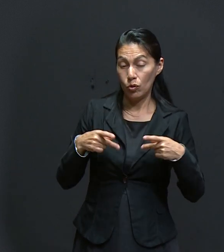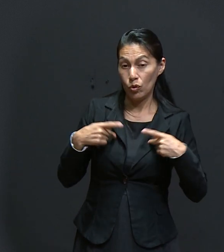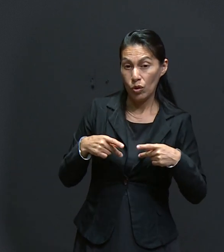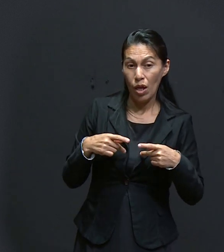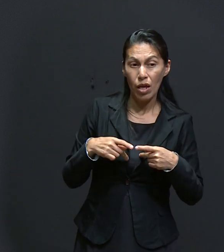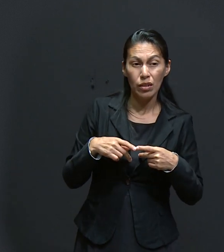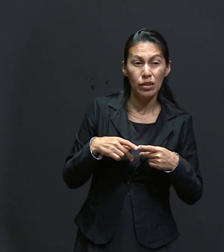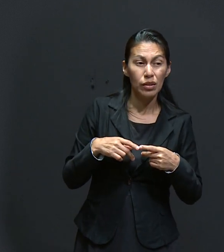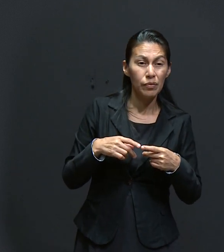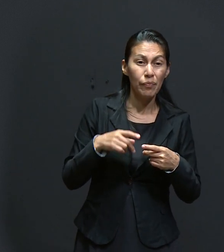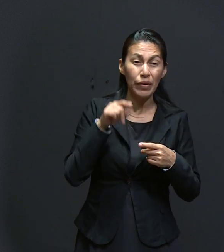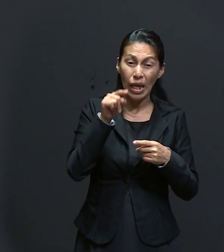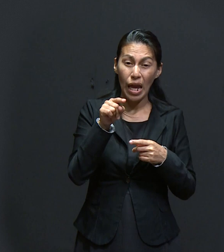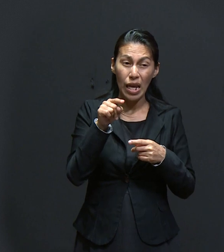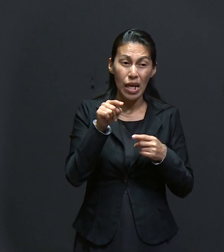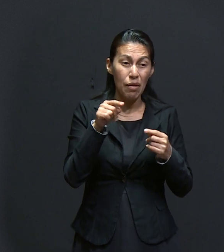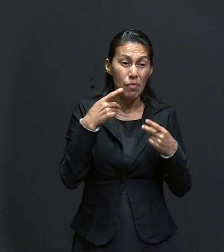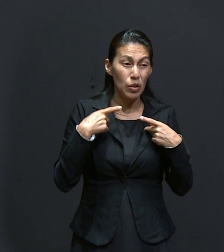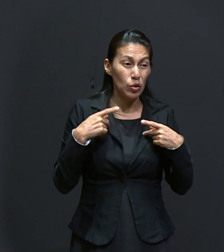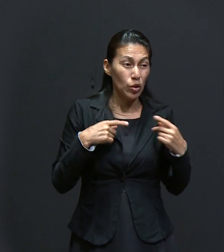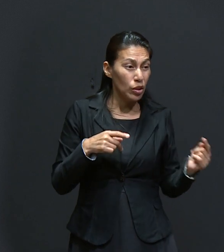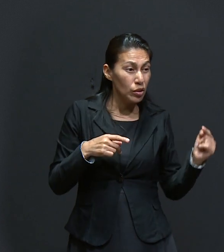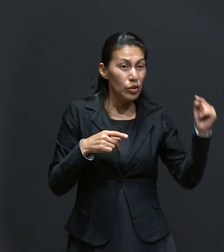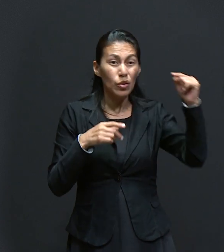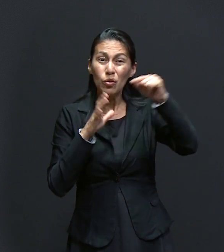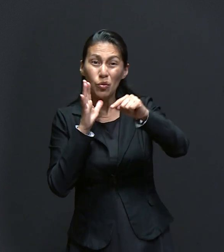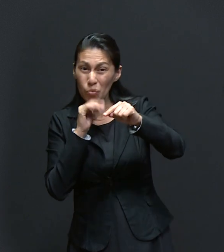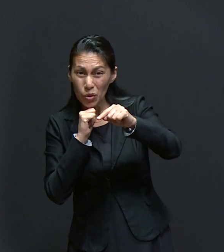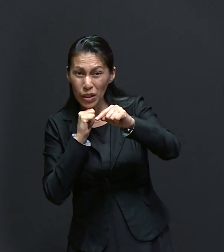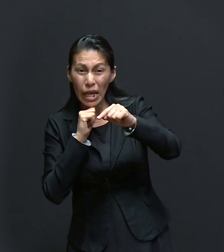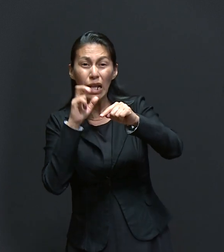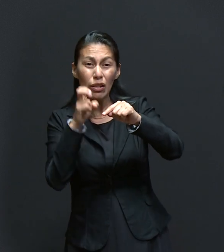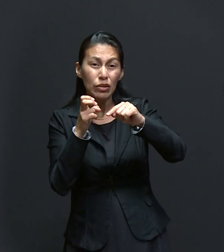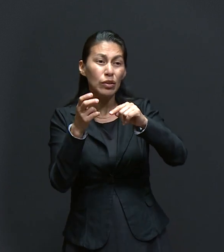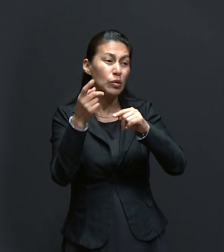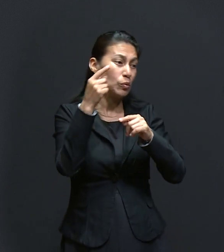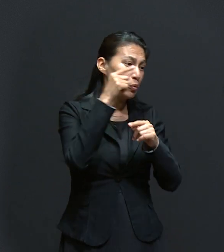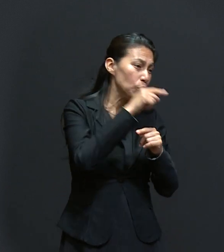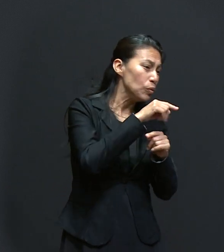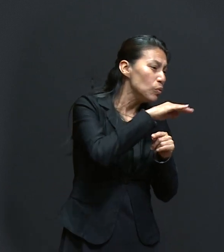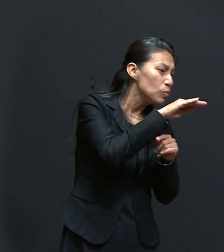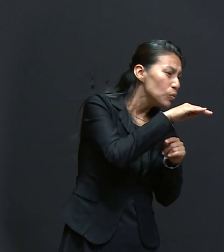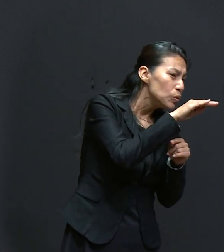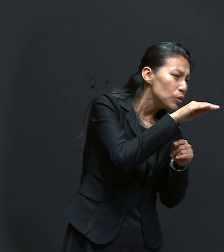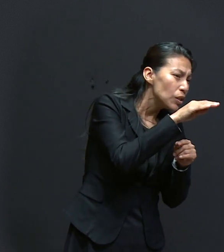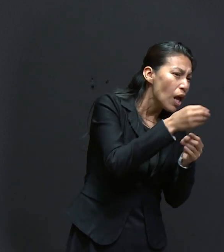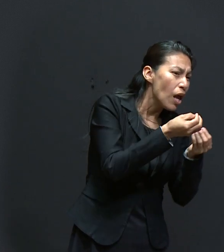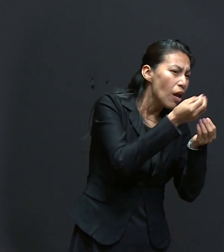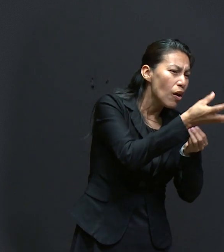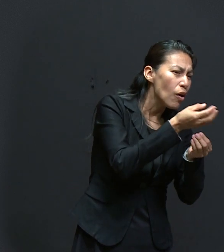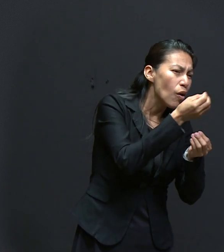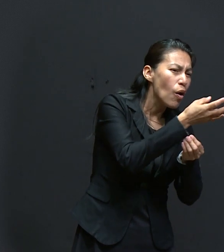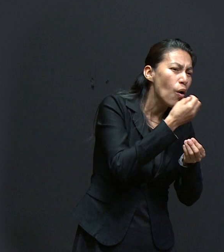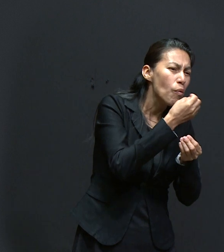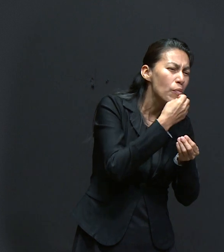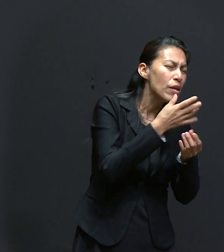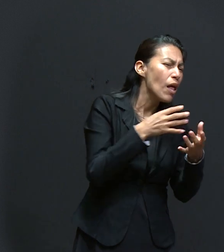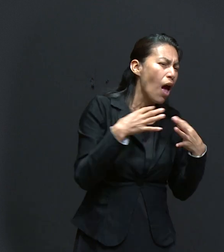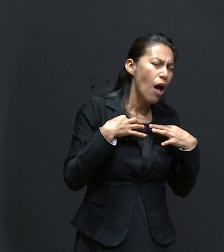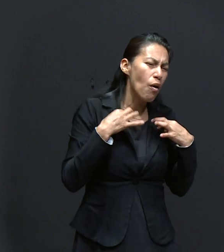perpetuo que también llevan llevan a lugares más complicados donde personas no pueden salir si alguien desea